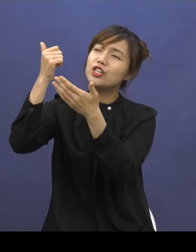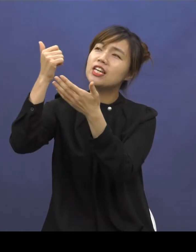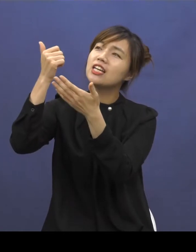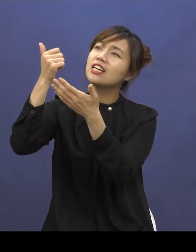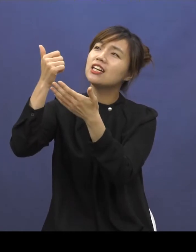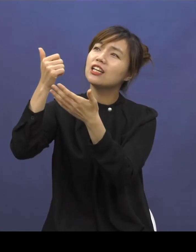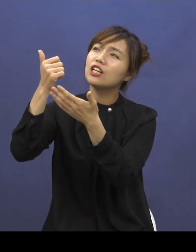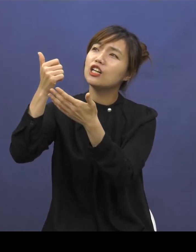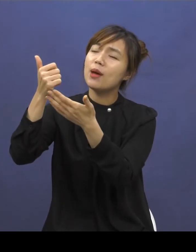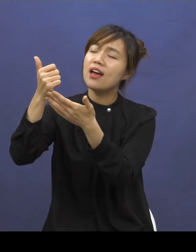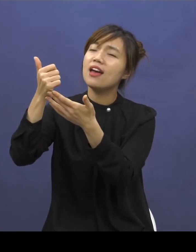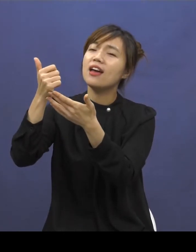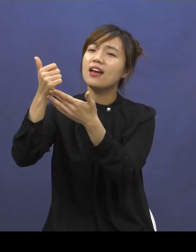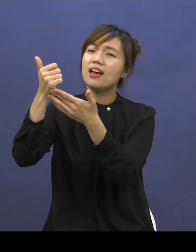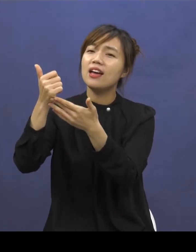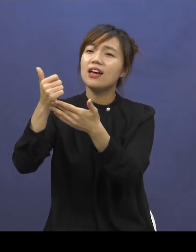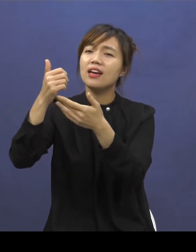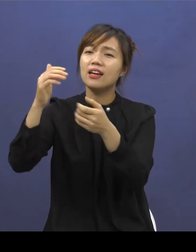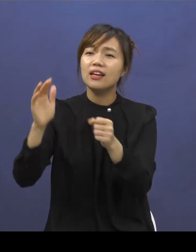주님의